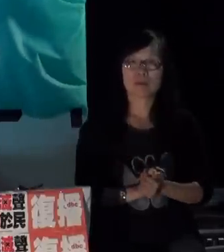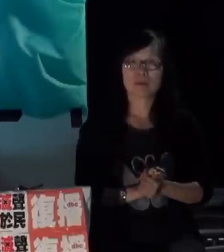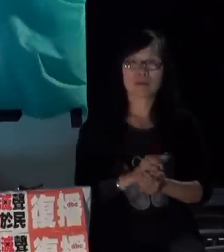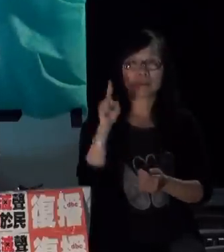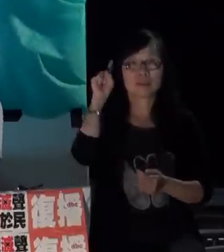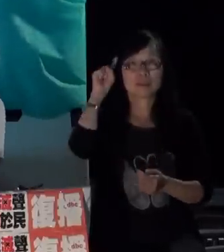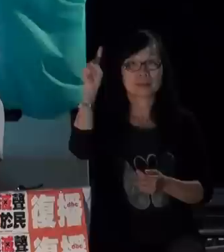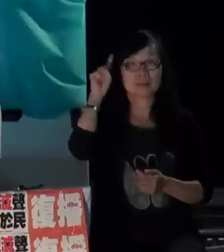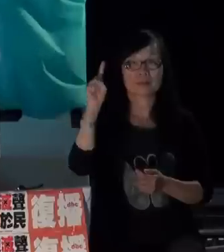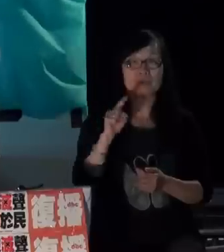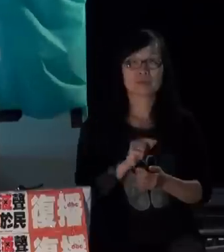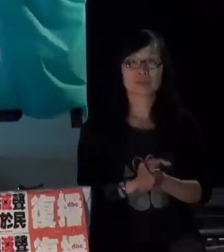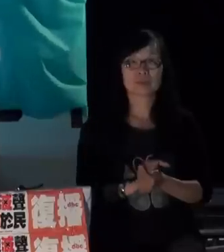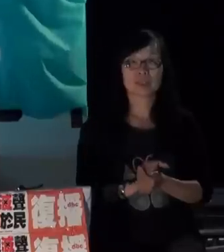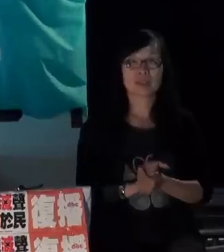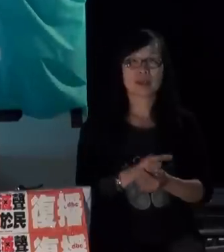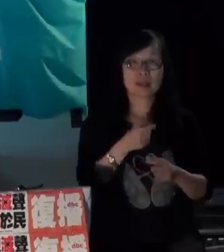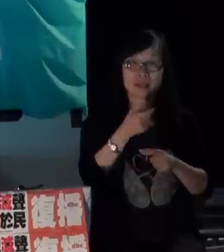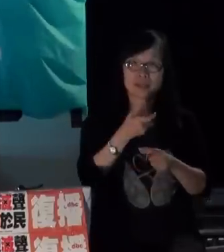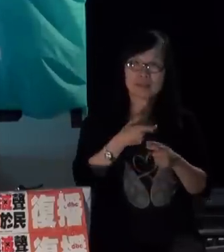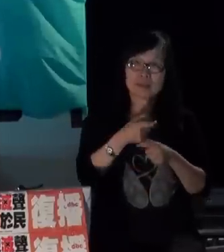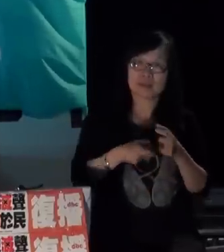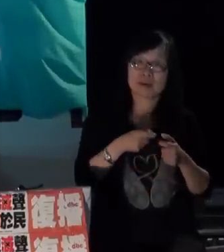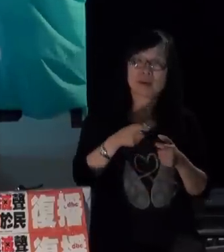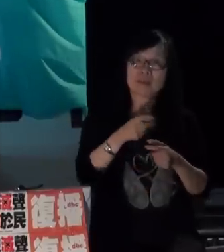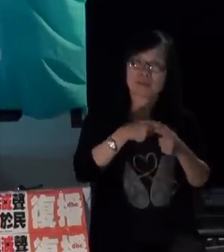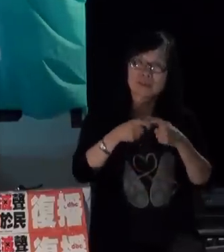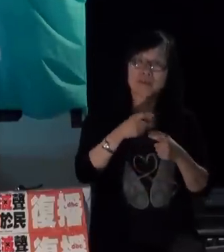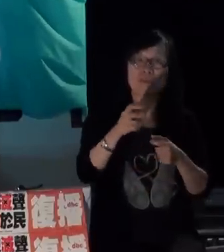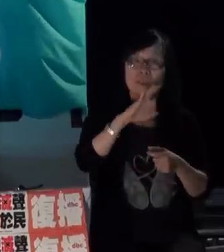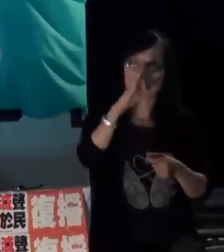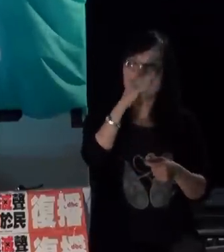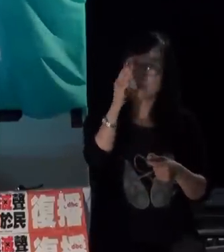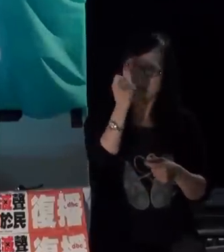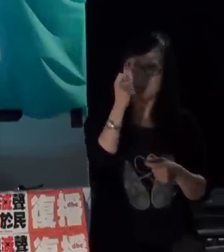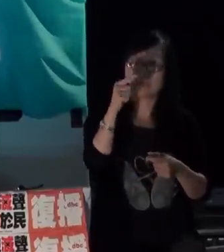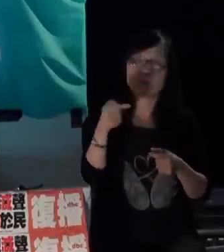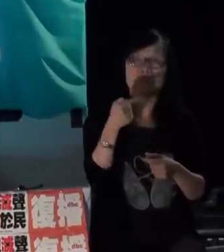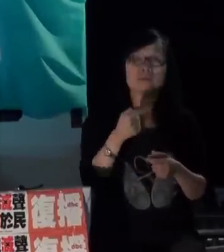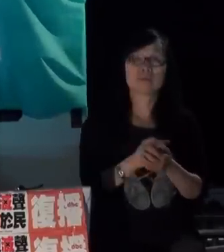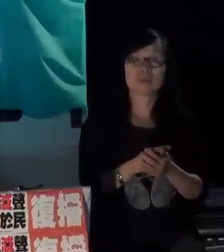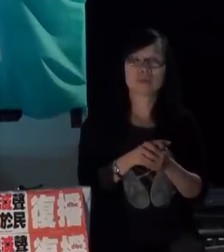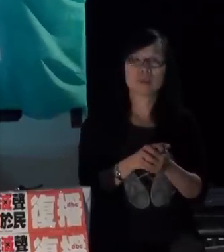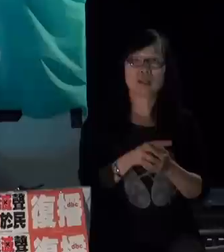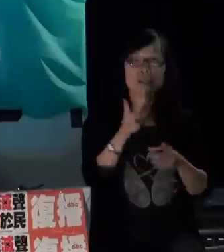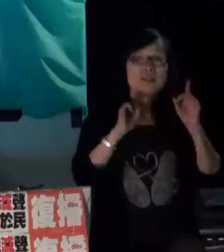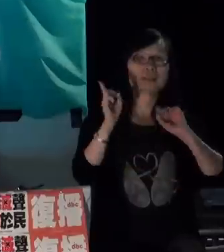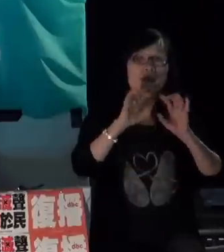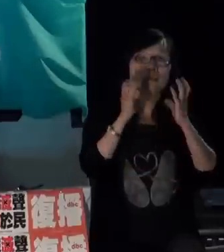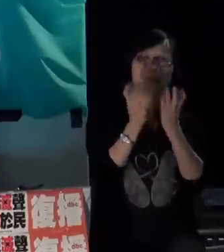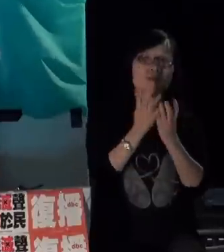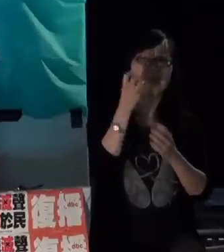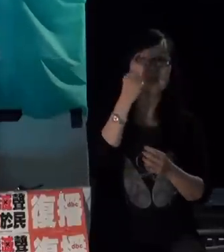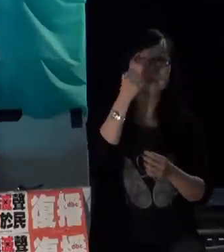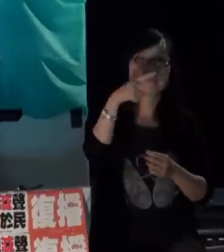點啊， 增加到資產上限係300000啦，186000咧就太低啦。 係， 咁自由黨話不如500000